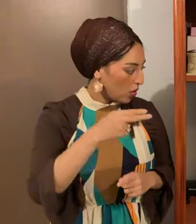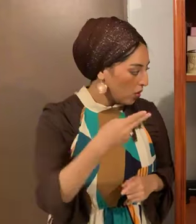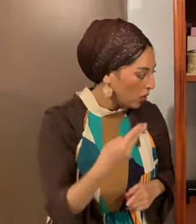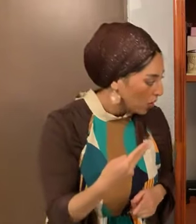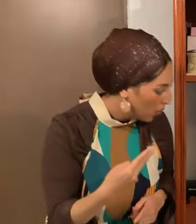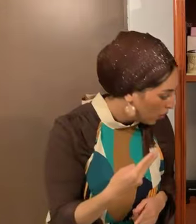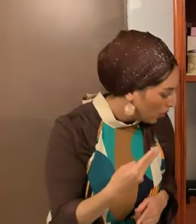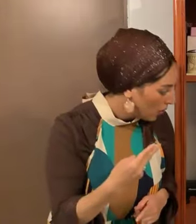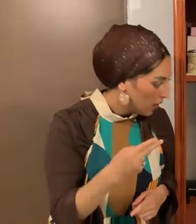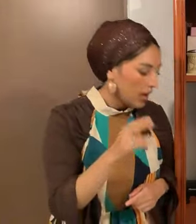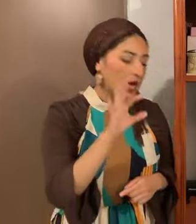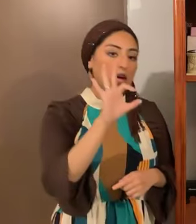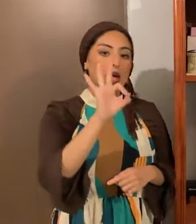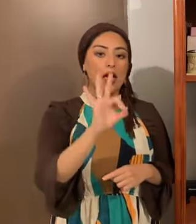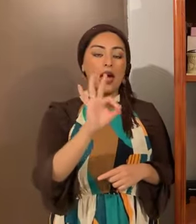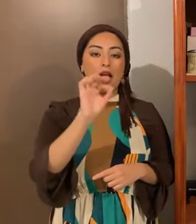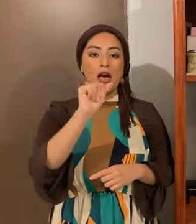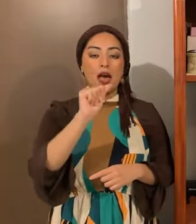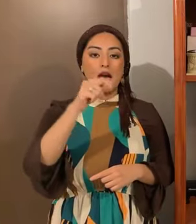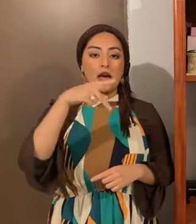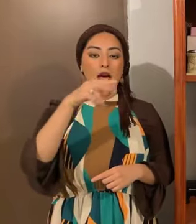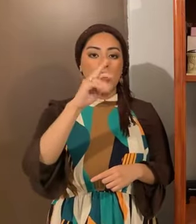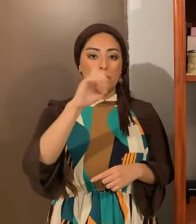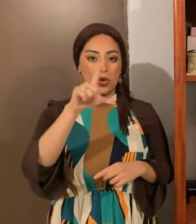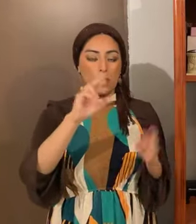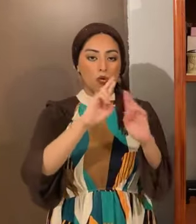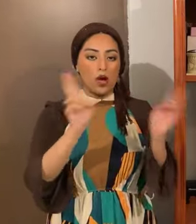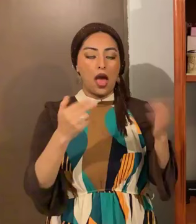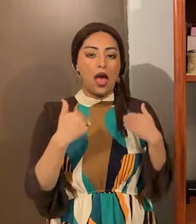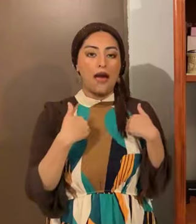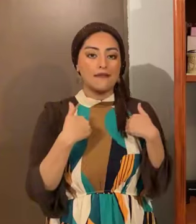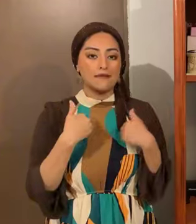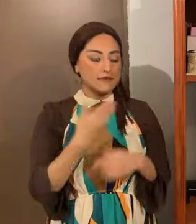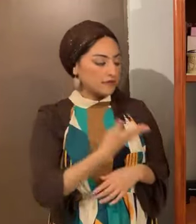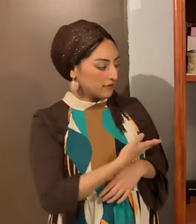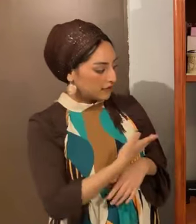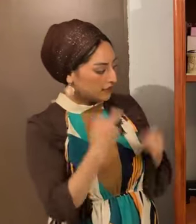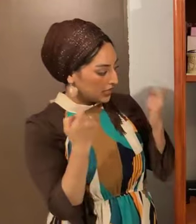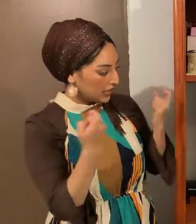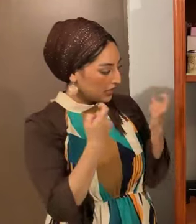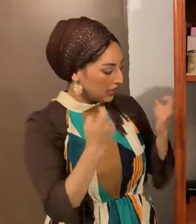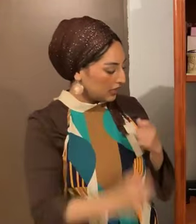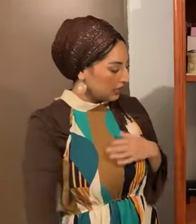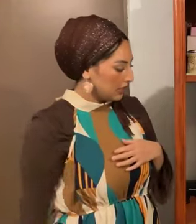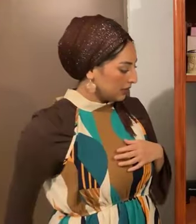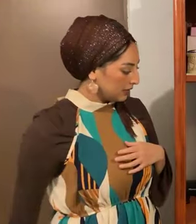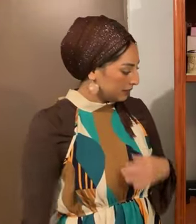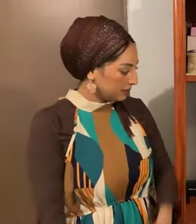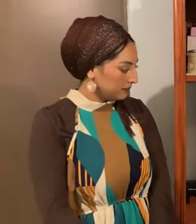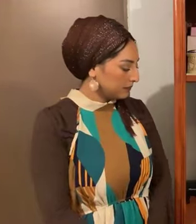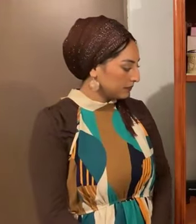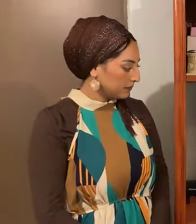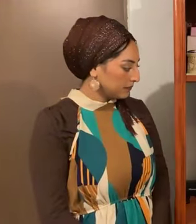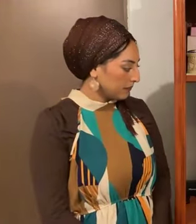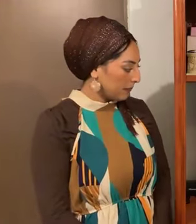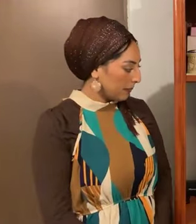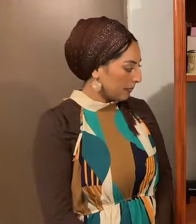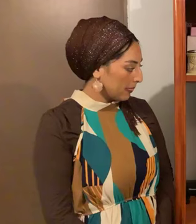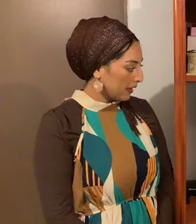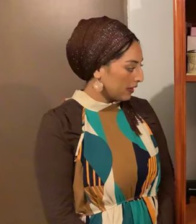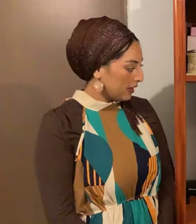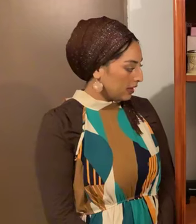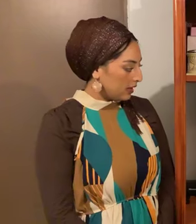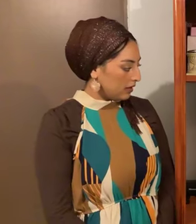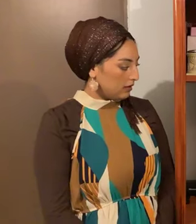porque aquí está el calendario ya. ¿De acuerdo? ¿Sí? Así es de que si no